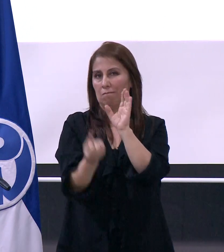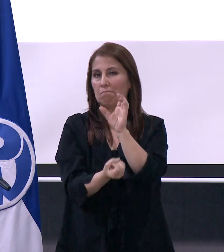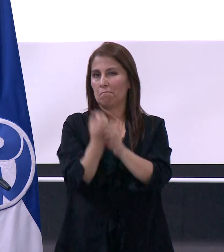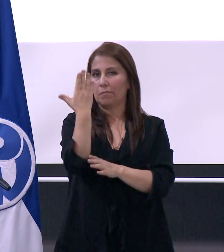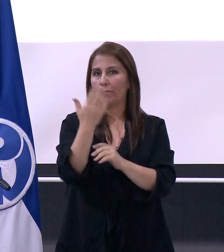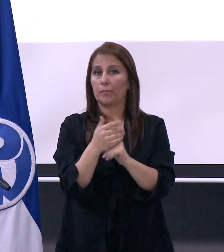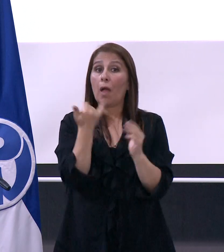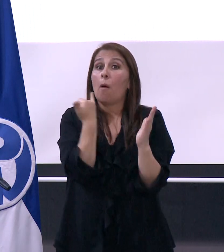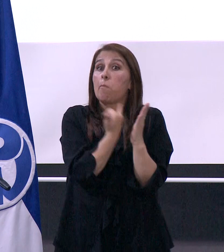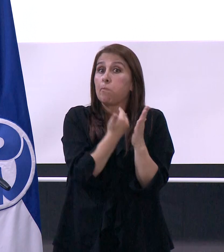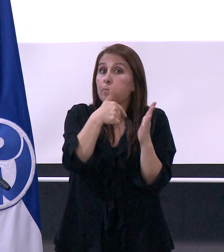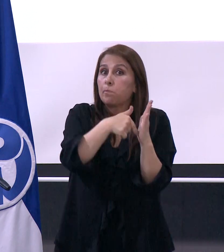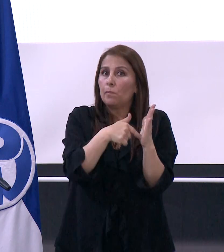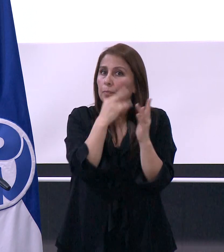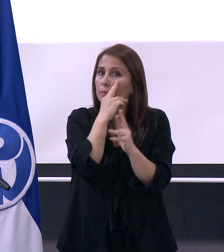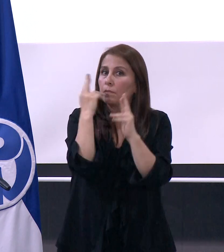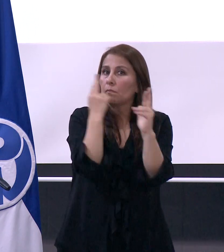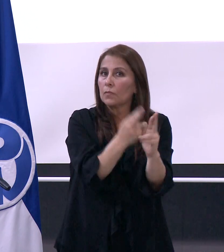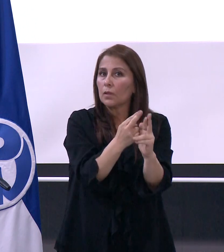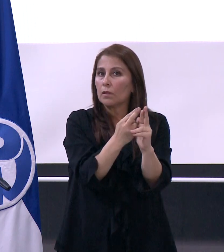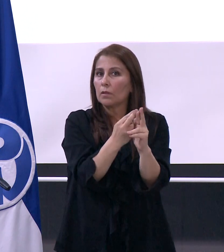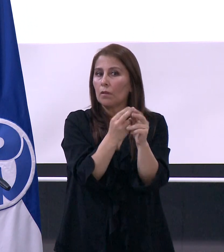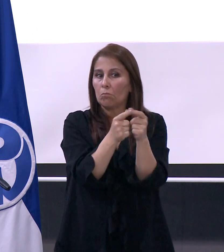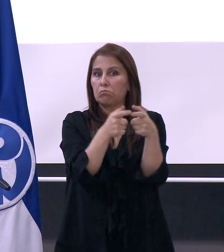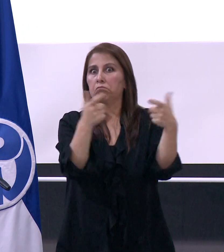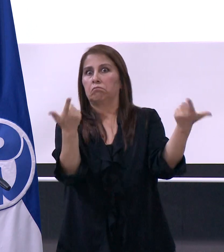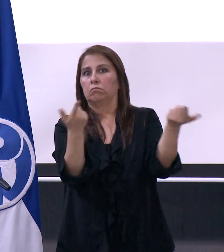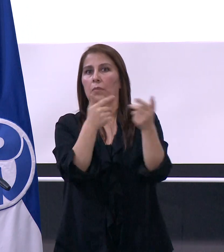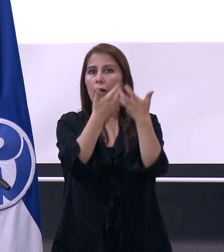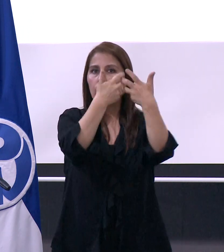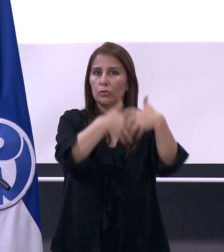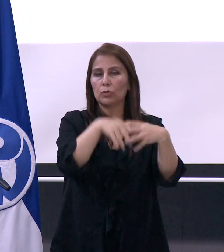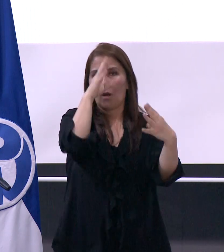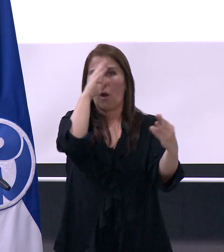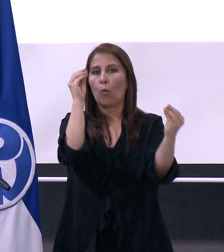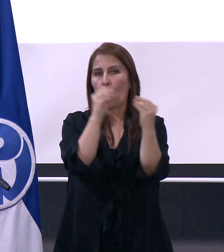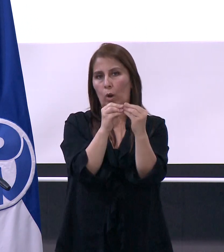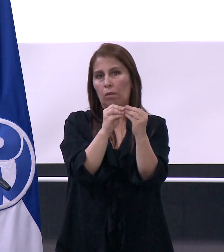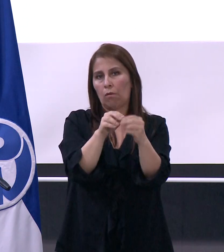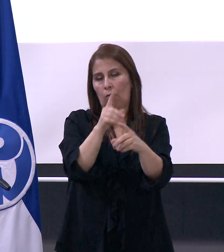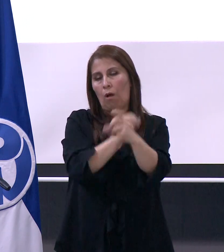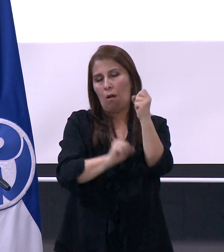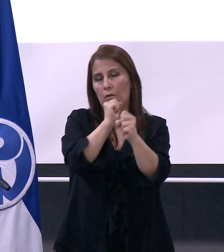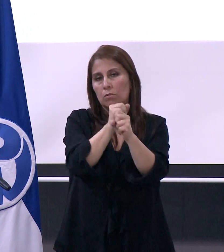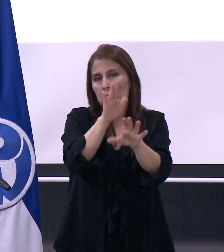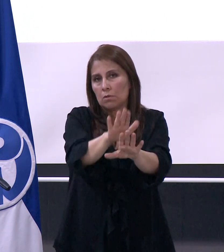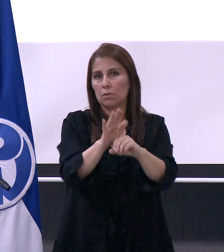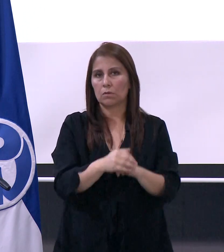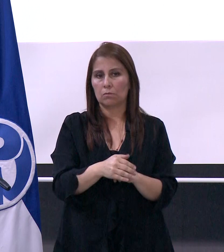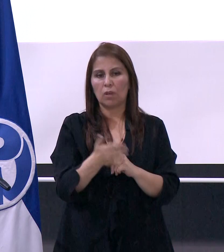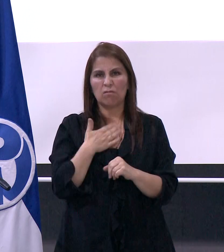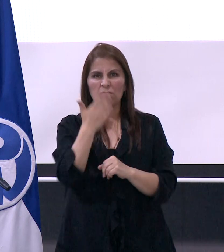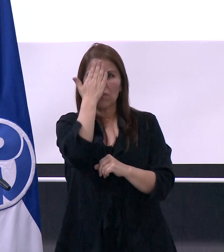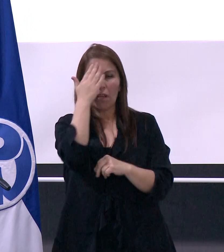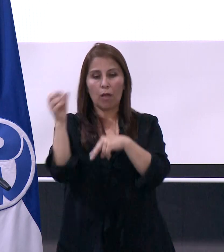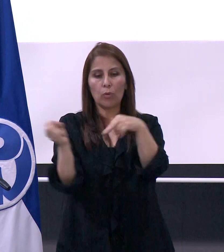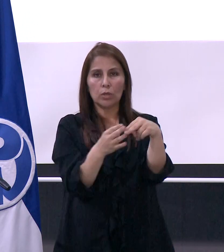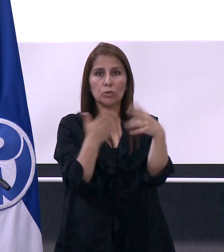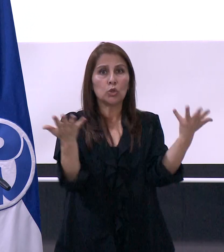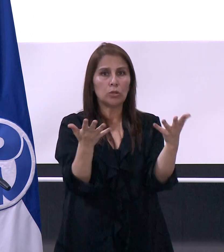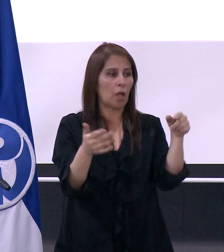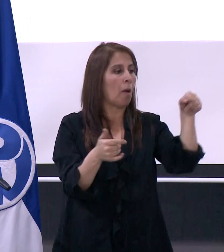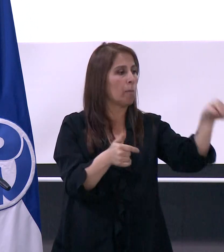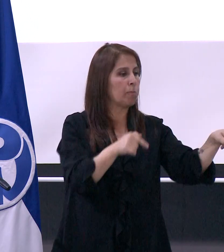en el que se ratificó una visión amplia de su función acorde con los nuevos tiempos que entendían que la educación acontecía en múltiples escenarios